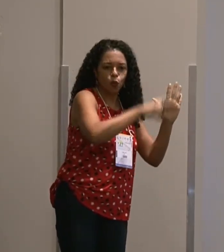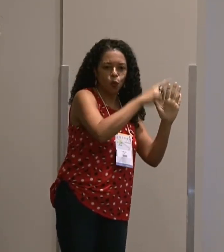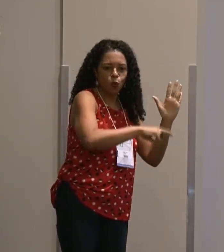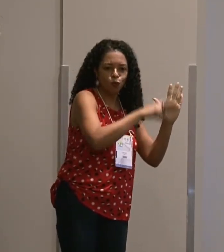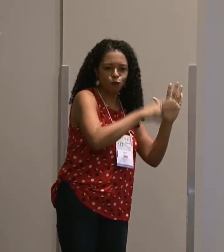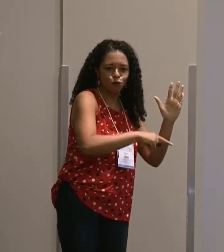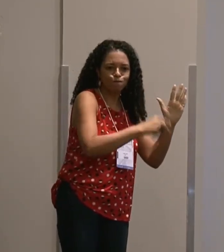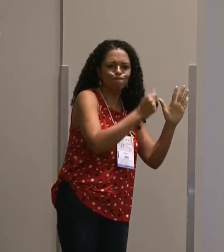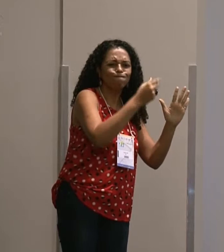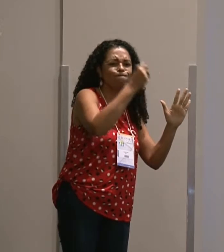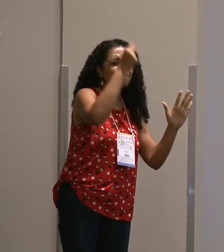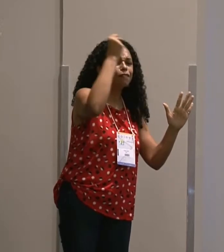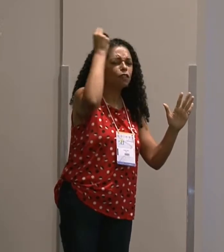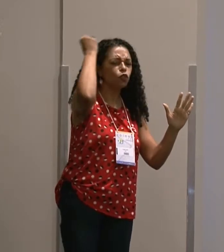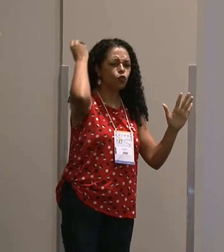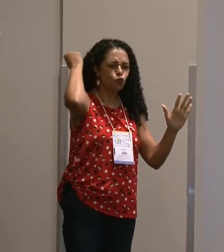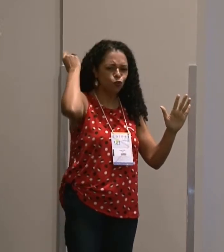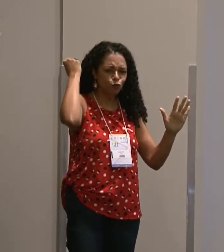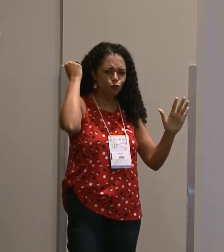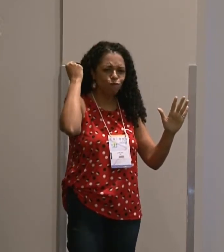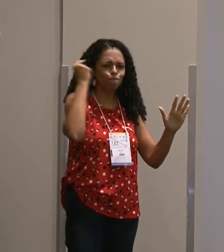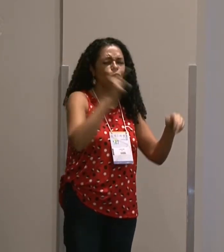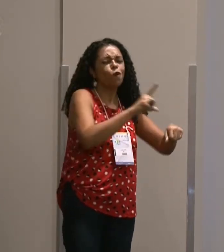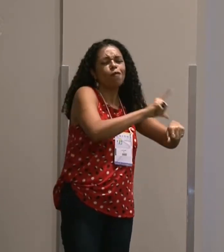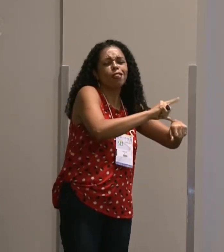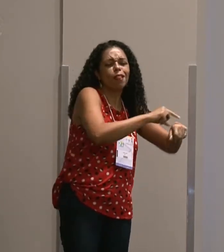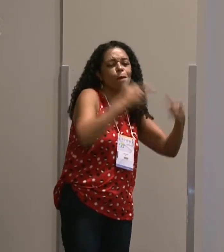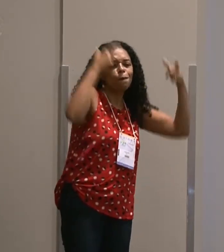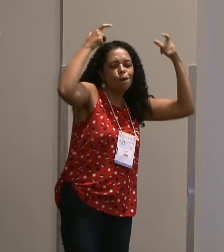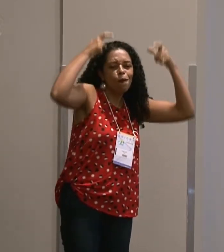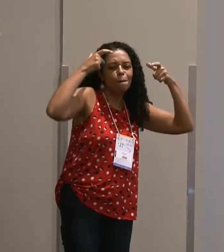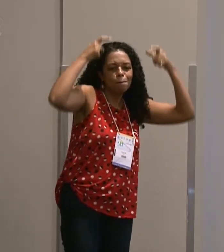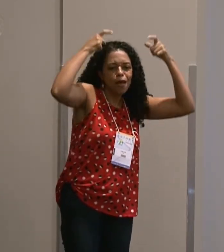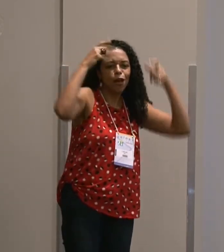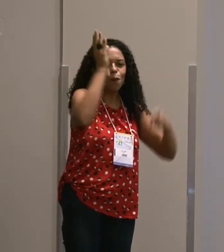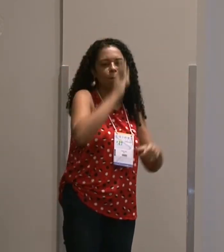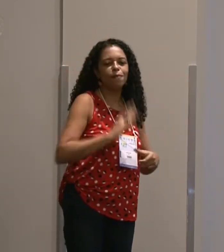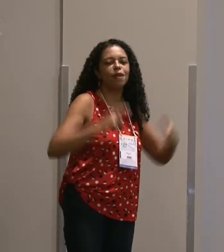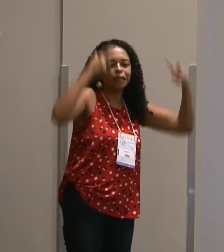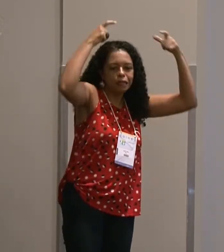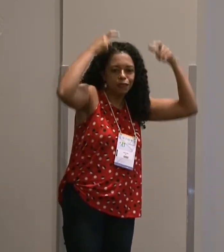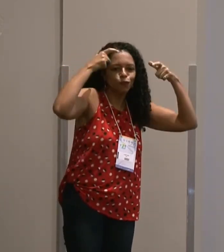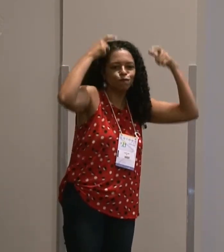tinham 33 relatórios antigos, do tempo do império.